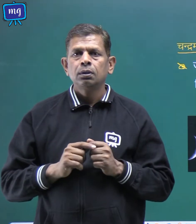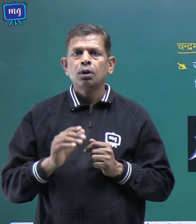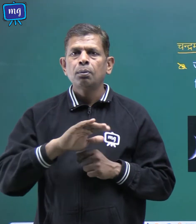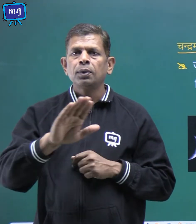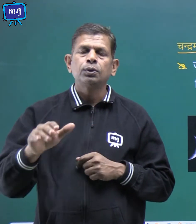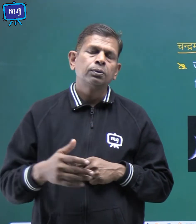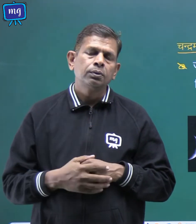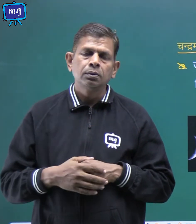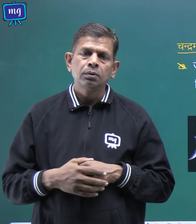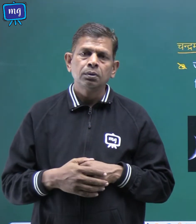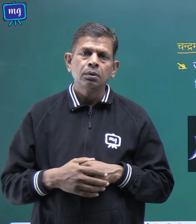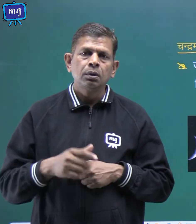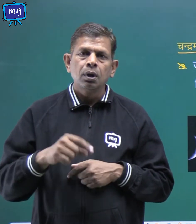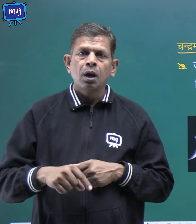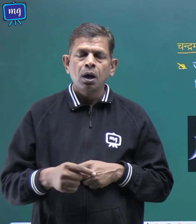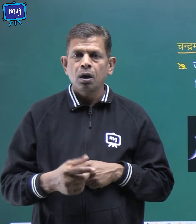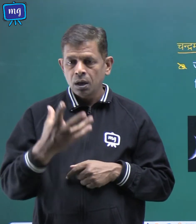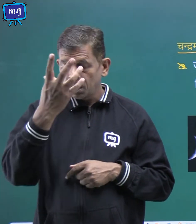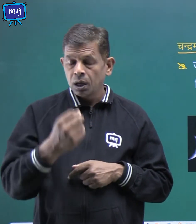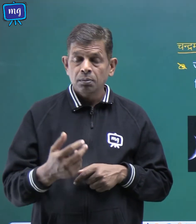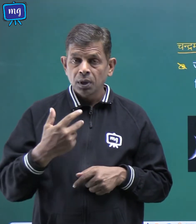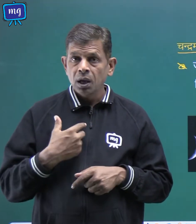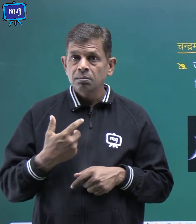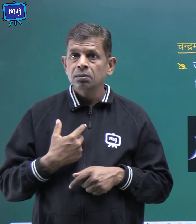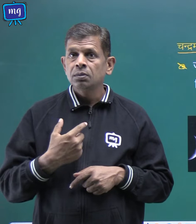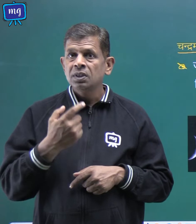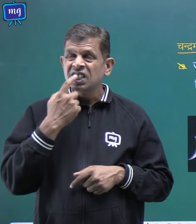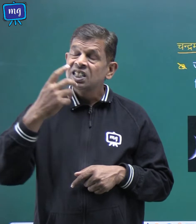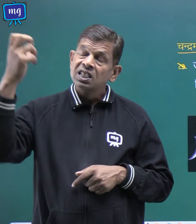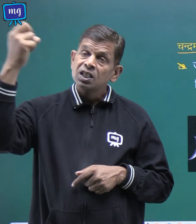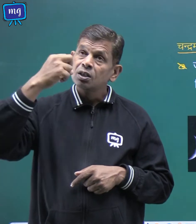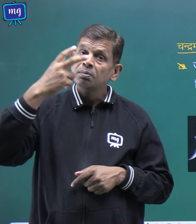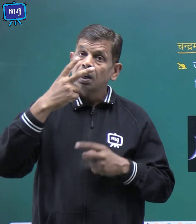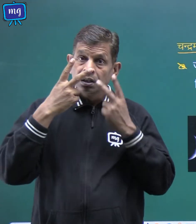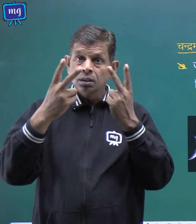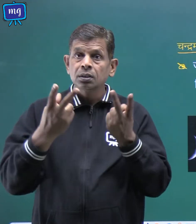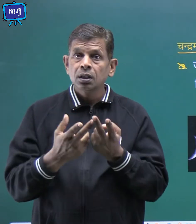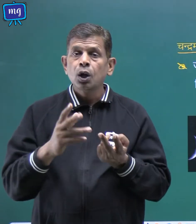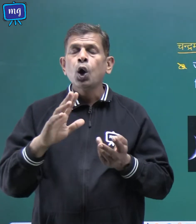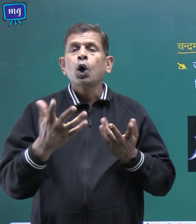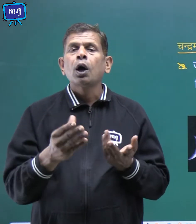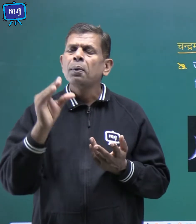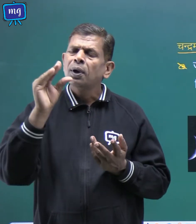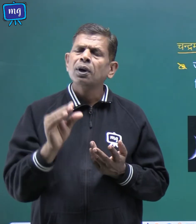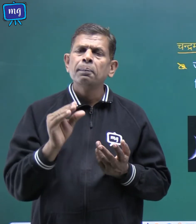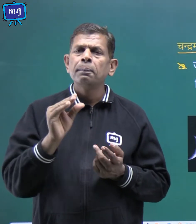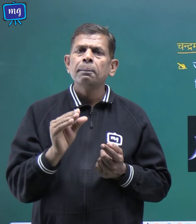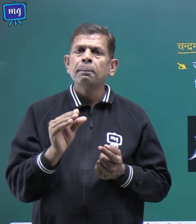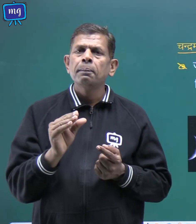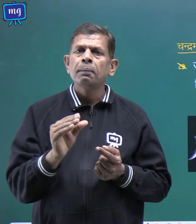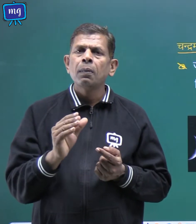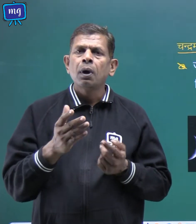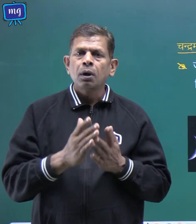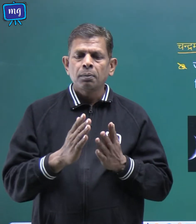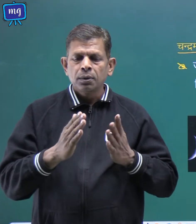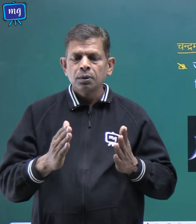बच्चों, जो हम रात में चंद्रमा देखते हैं वो कभी कम दिखाई देता है, कभी